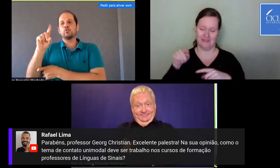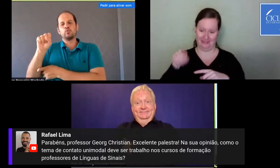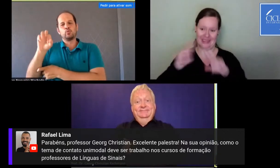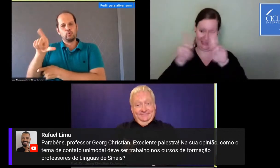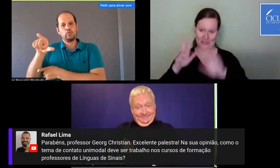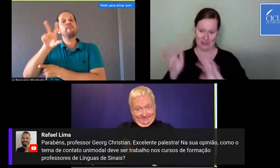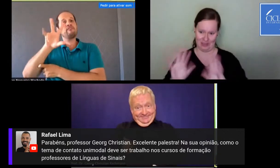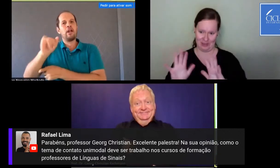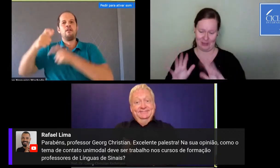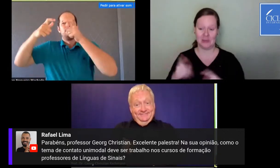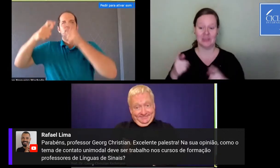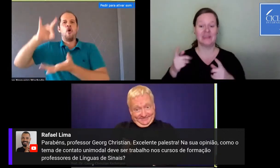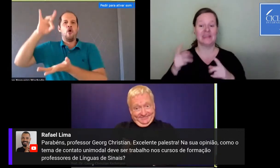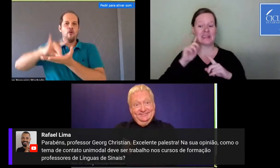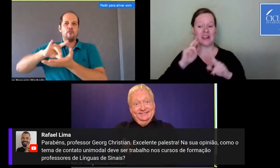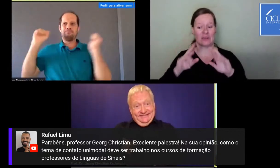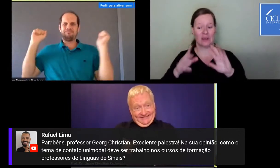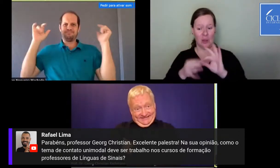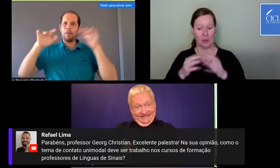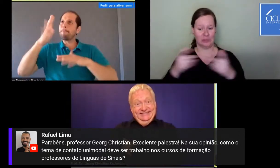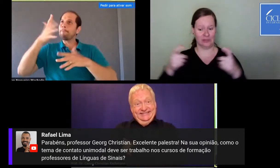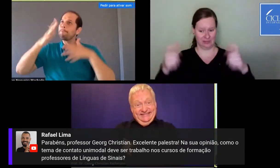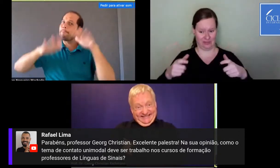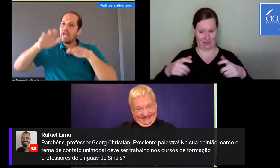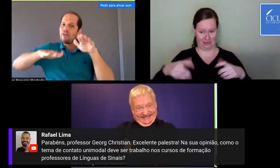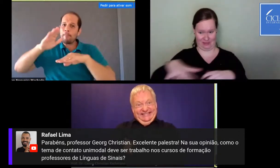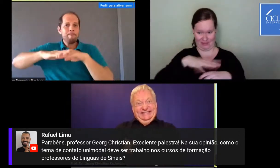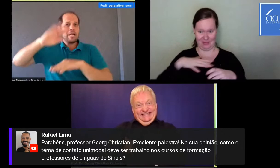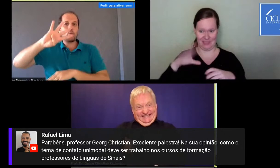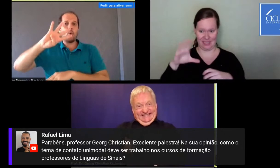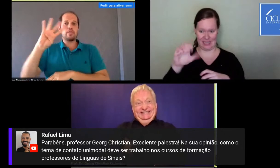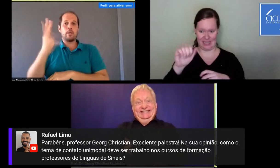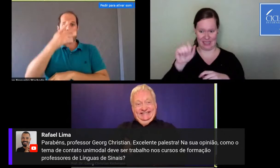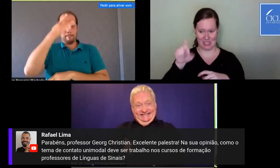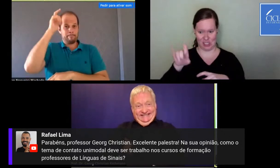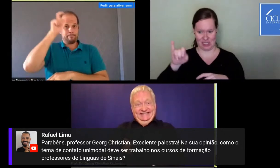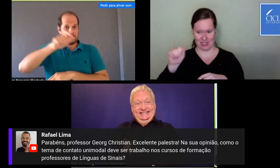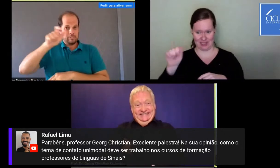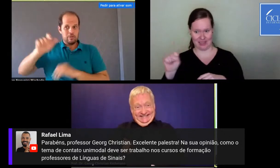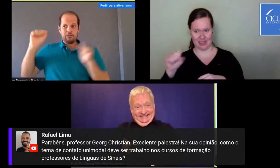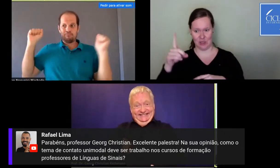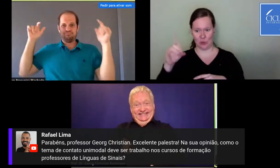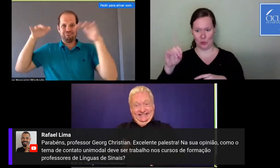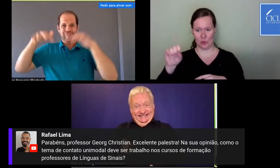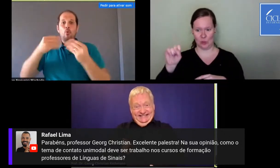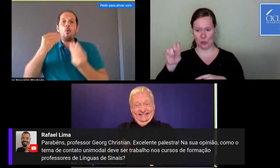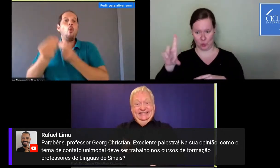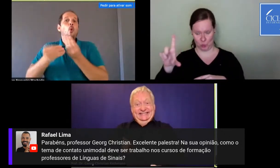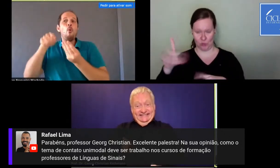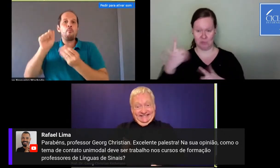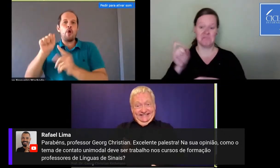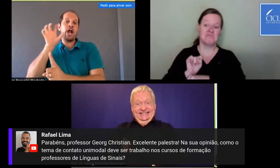em Caxias do Sul, a gente consiga discutir mais essas questões. Eu acho que